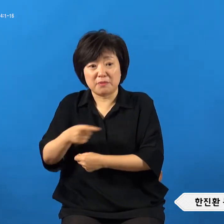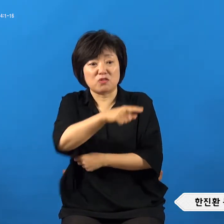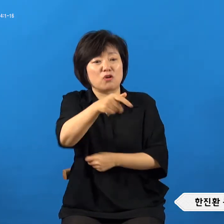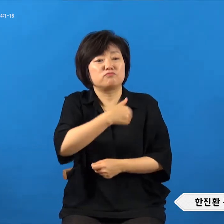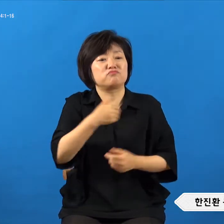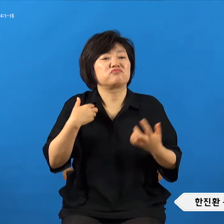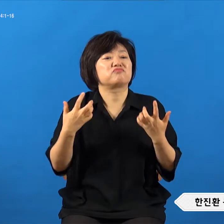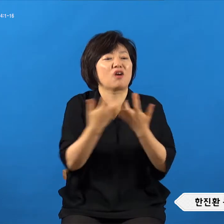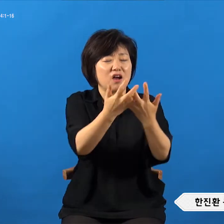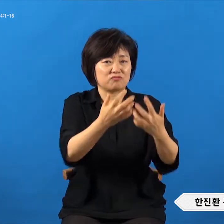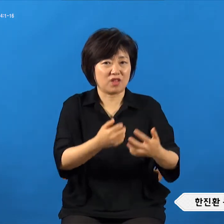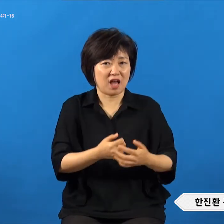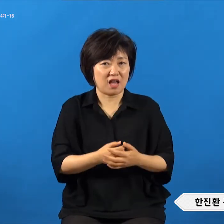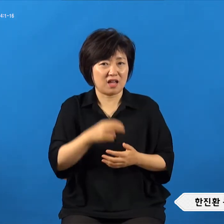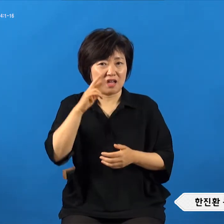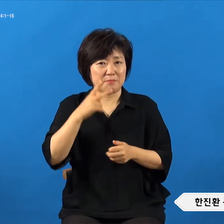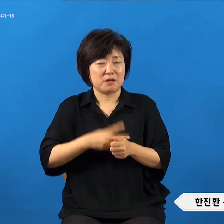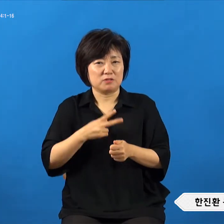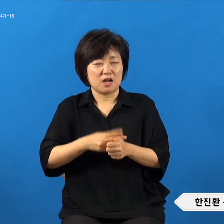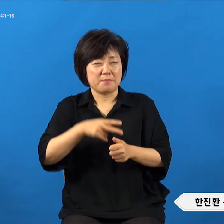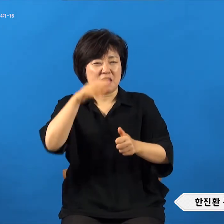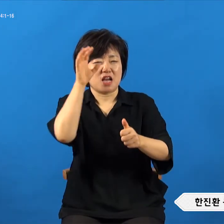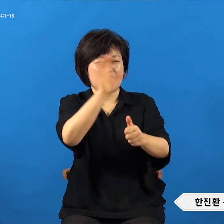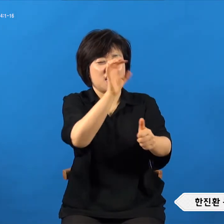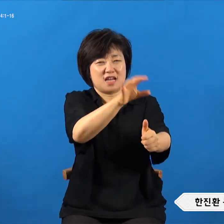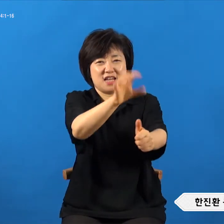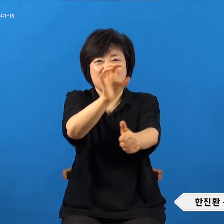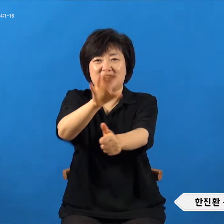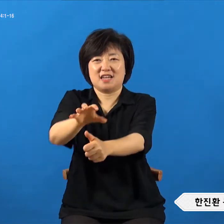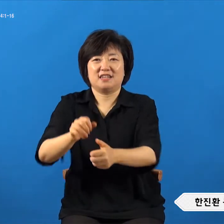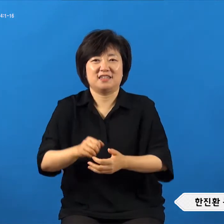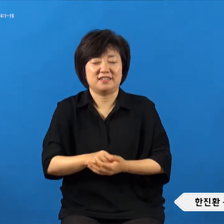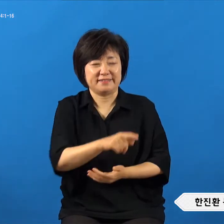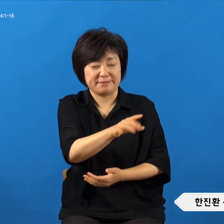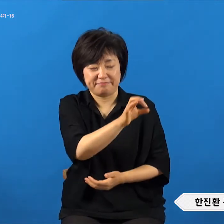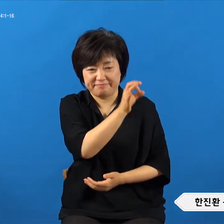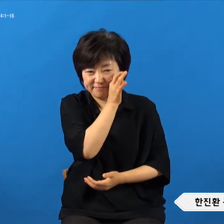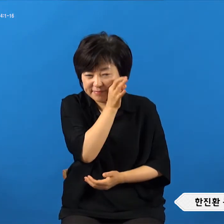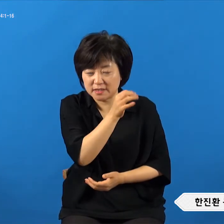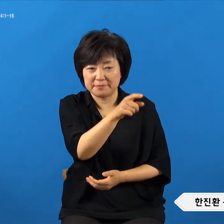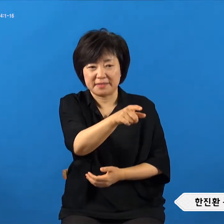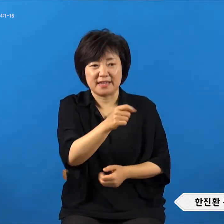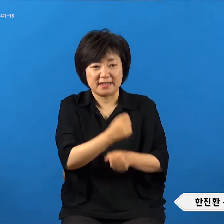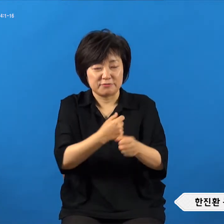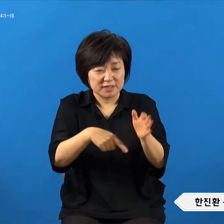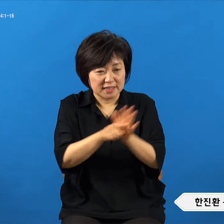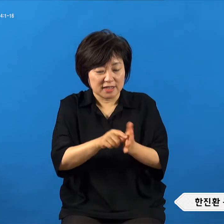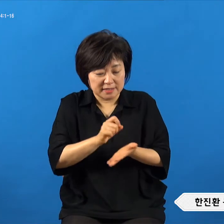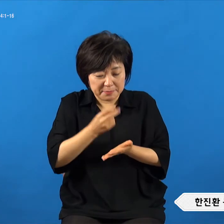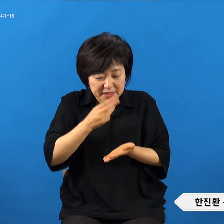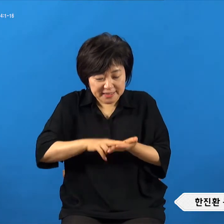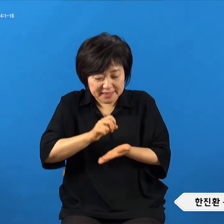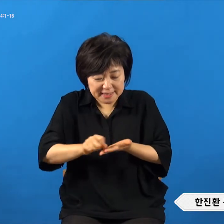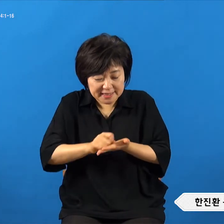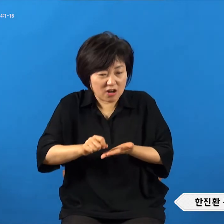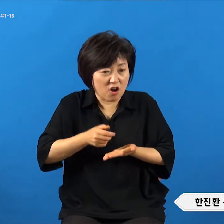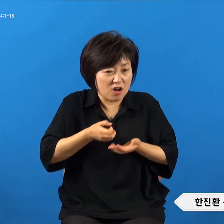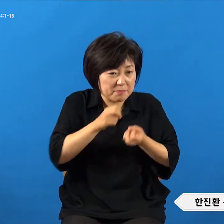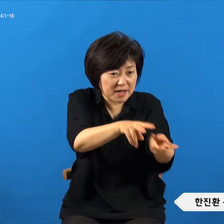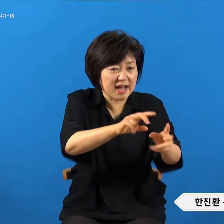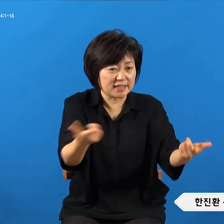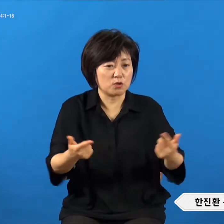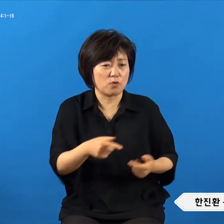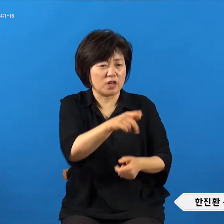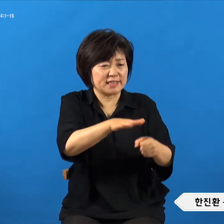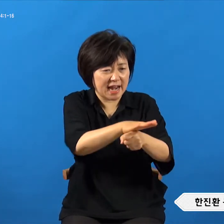이 풍성하구나. 바울사도가 막 책망을 하면서 너희를 부끄럽게 하려고 내가 하는 것이 아니라 내가 사랑하기